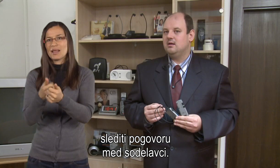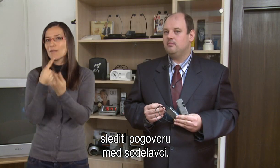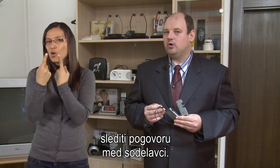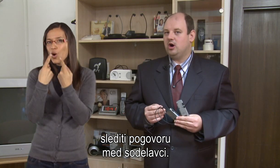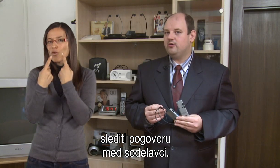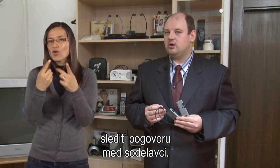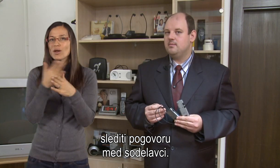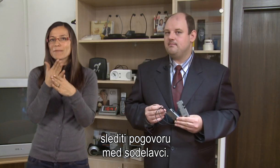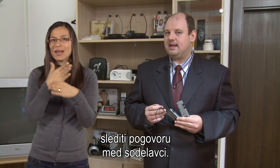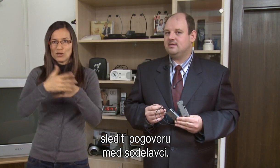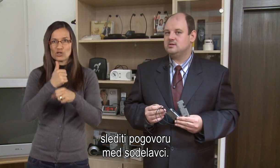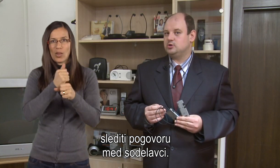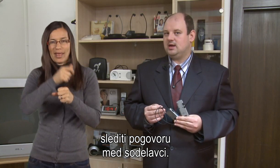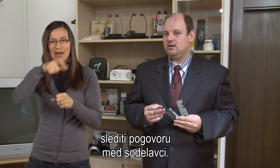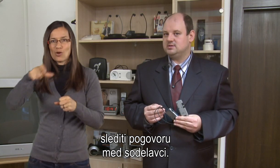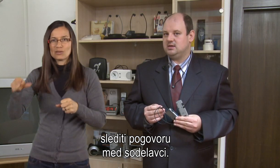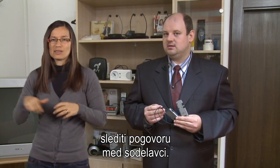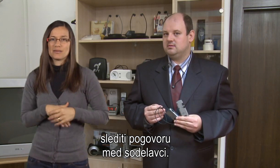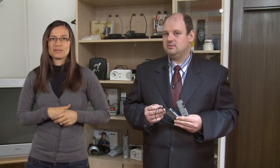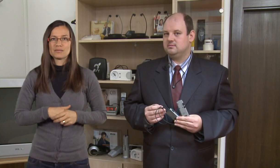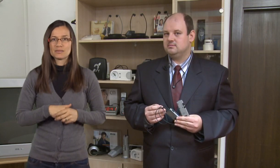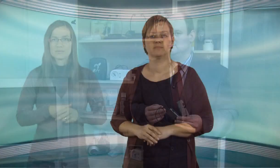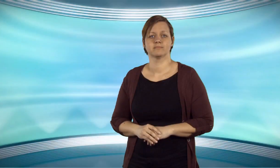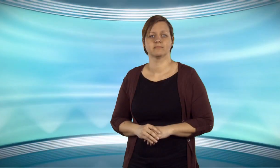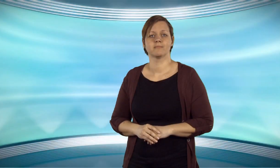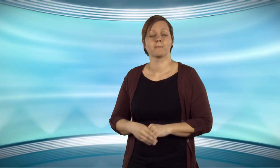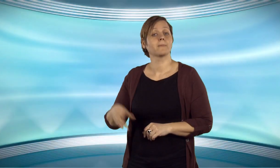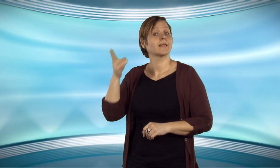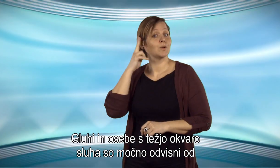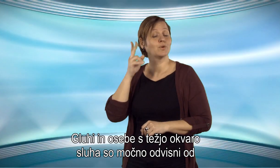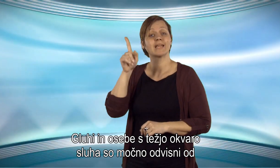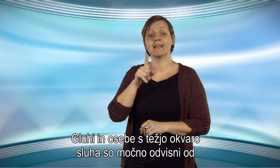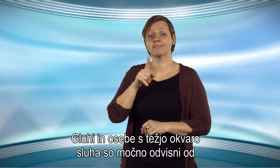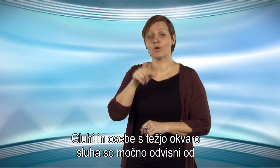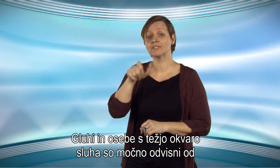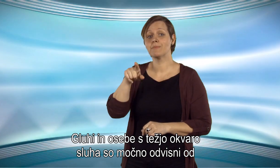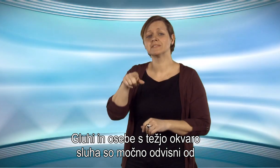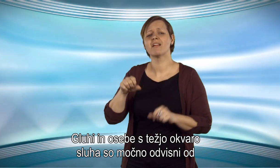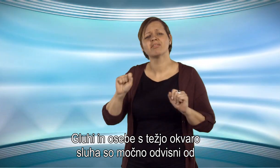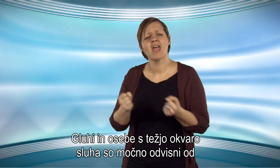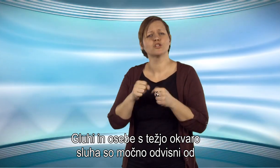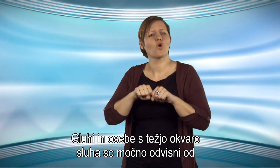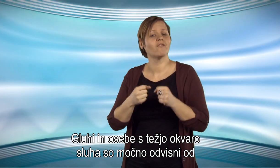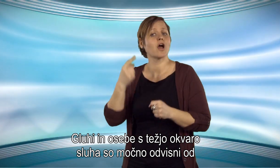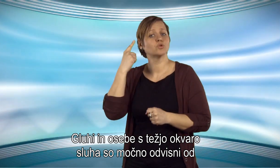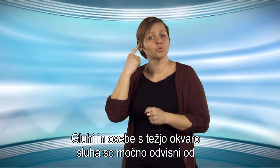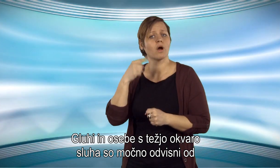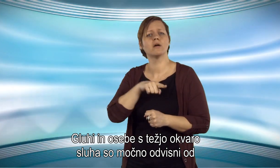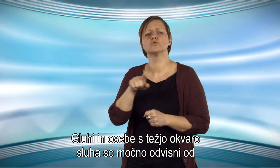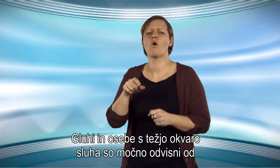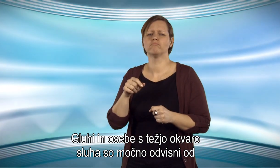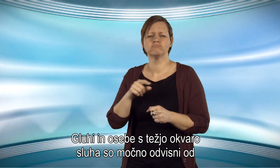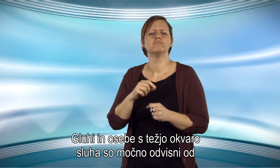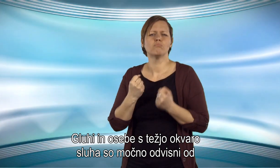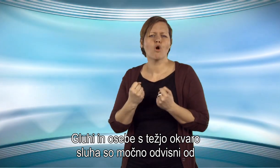slediti pogovor med sodelavci. Gluhi in osebe s težjo okvaro sluha so močno